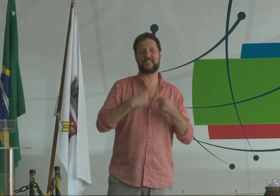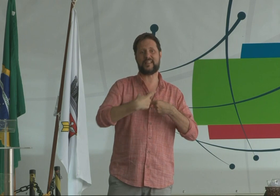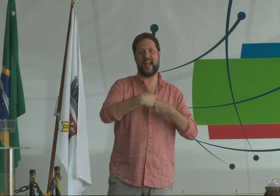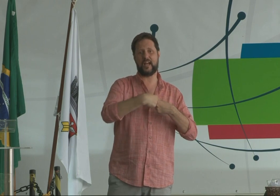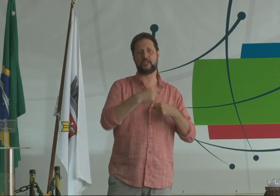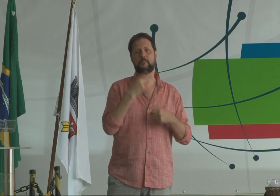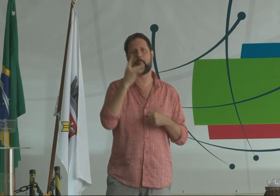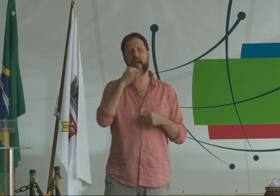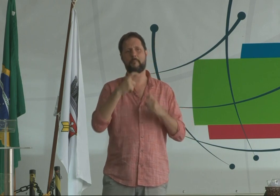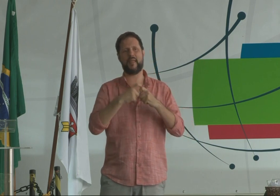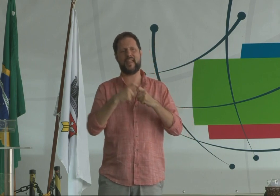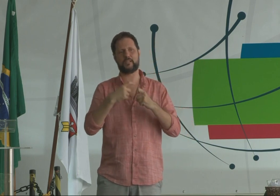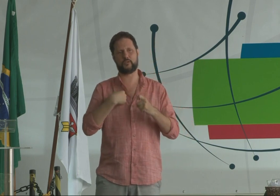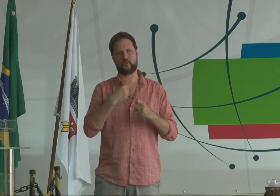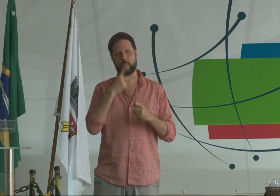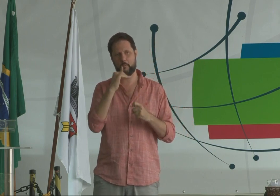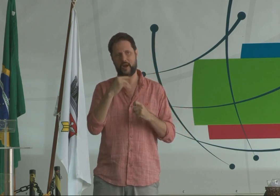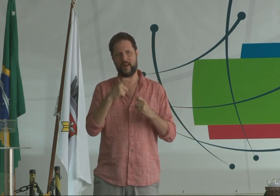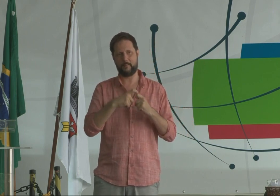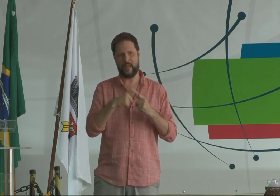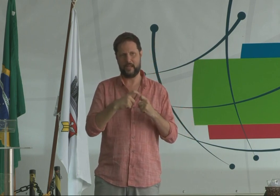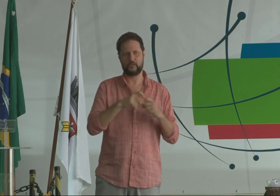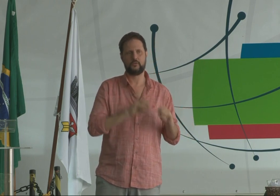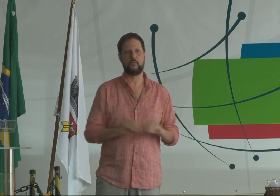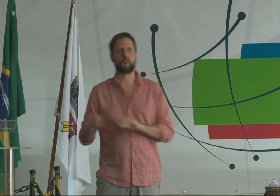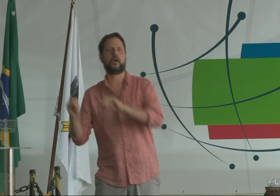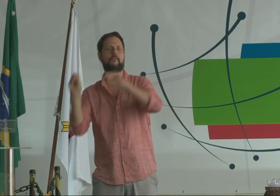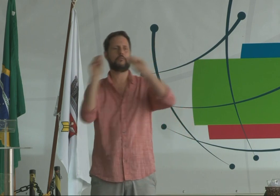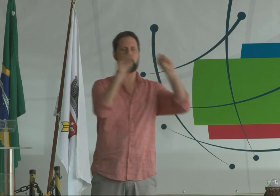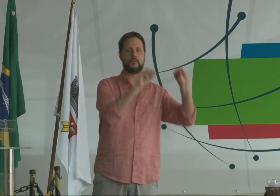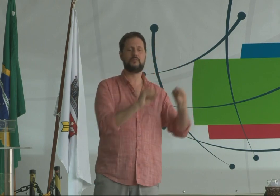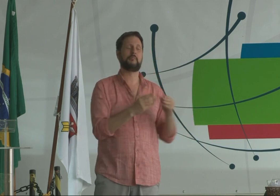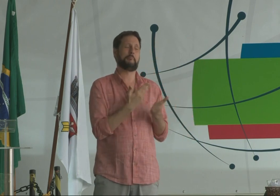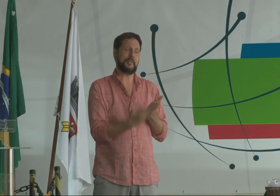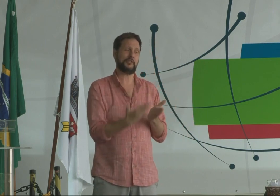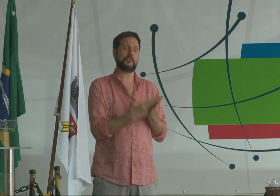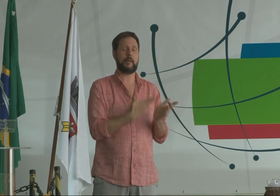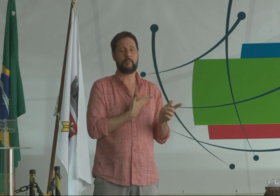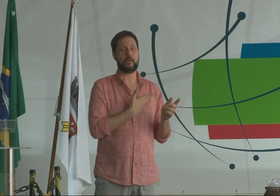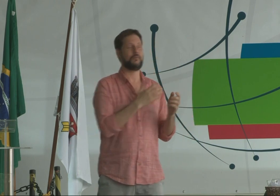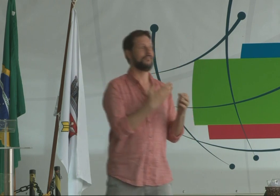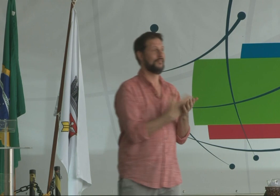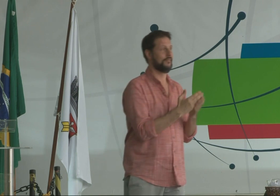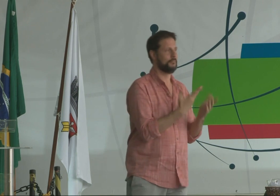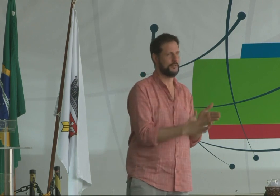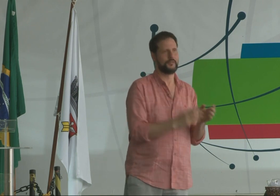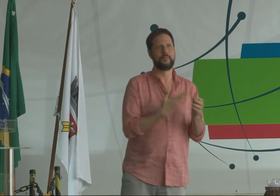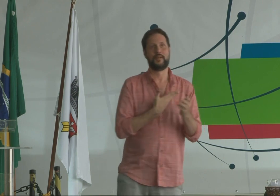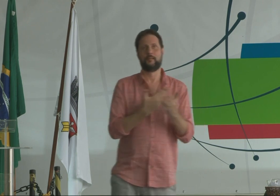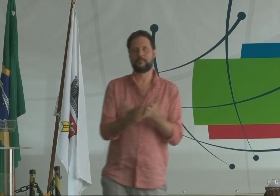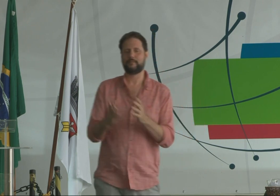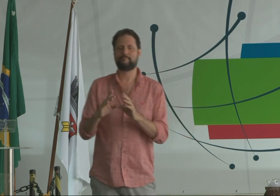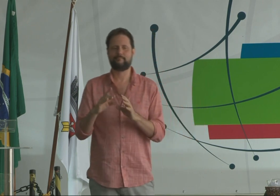de cidades, meus pais, porque meu pai era médico, eu precisava fazer várias mudanças. Eu perdia vários amigos na escola,